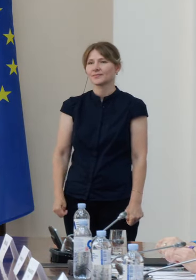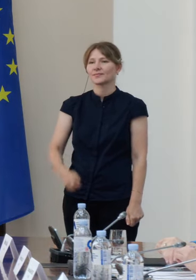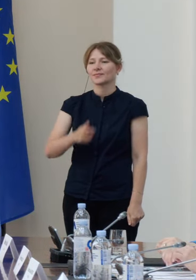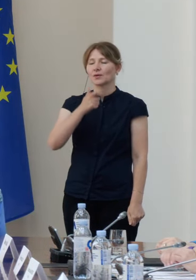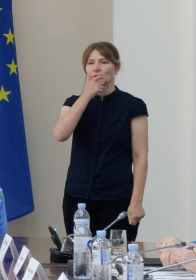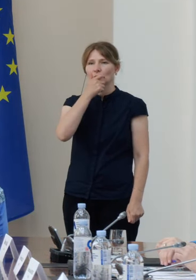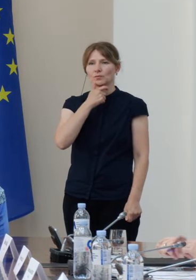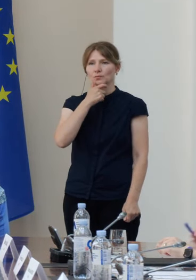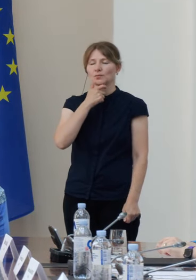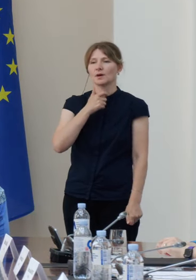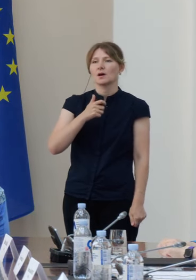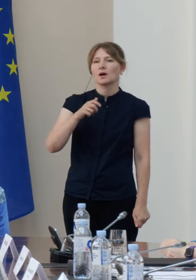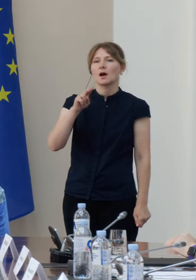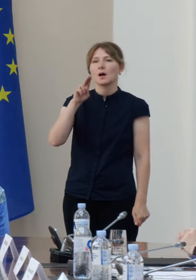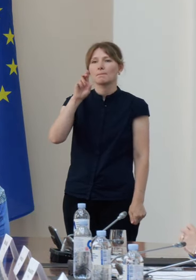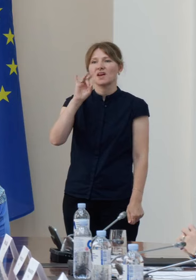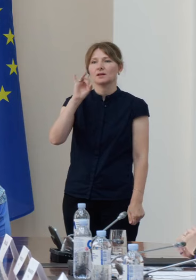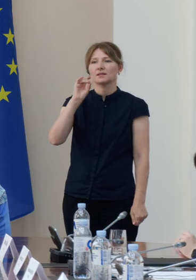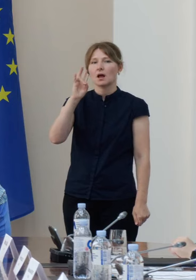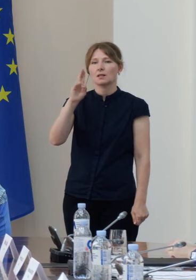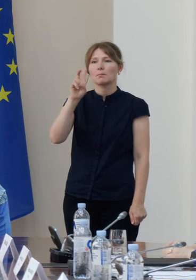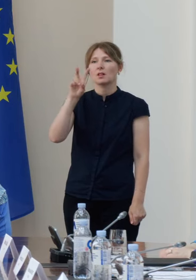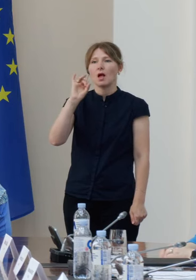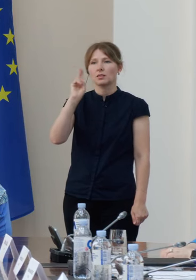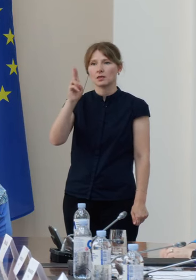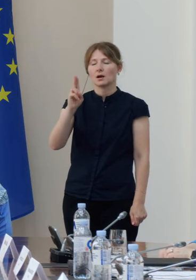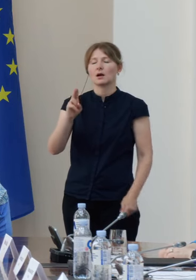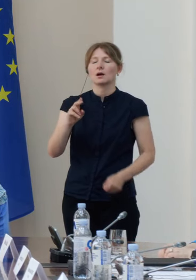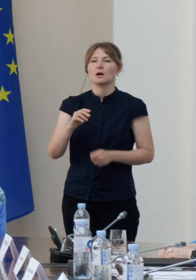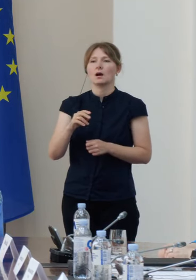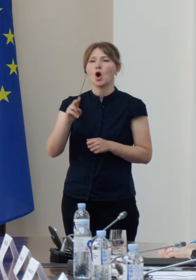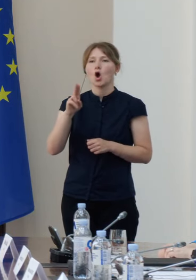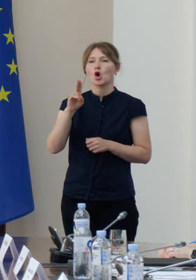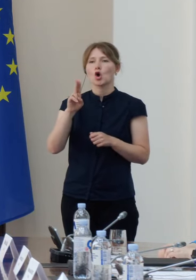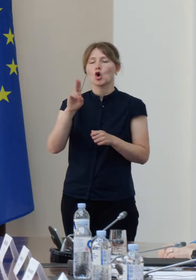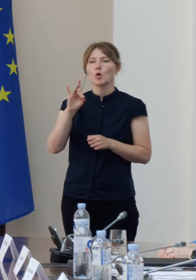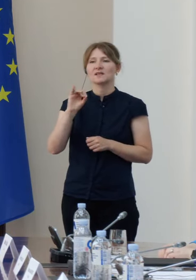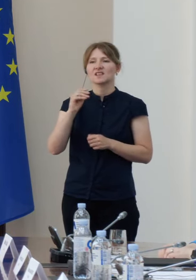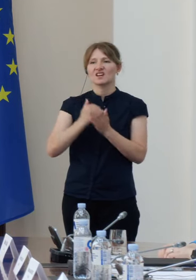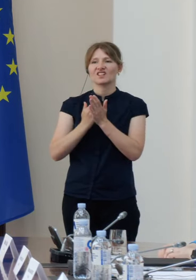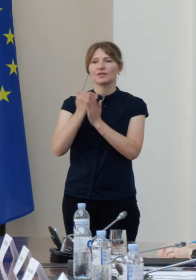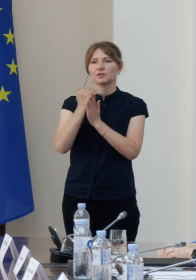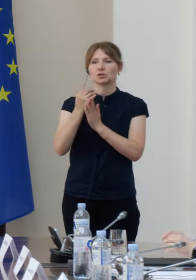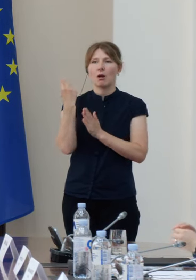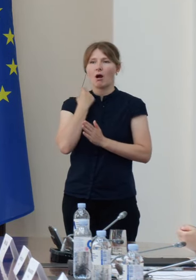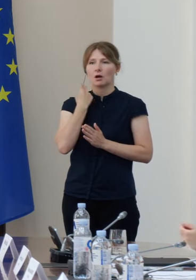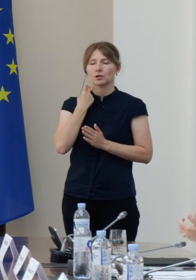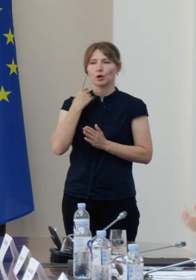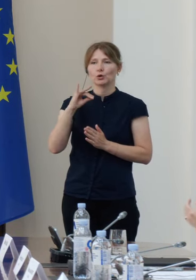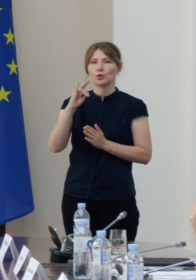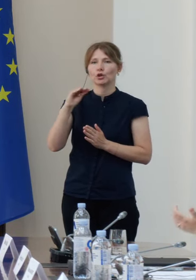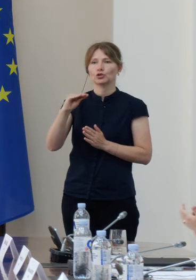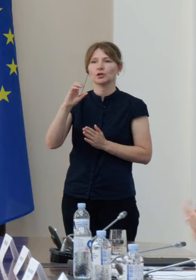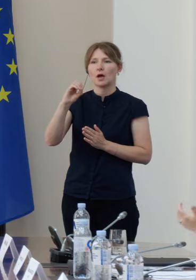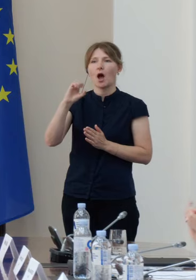Următorul semnatar este domnul Bertrand Blanc, reprezentant de țara în Înaltul Comisariat pentru Refugiați al Națiunilor Unite, UNHCR.